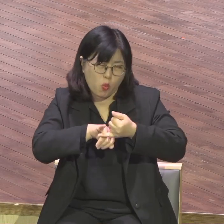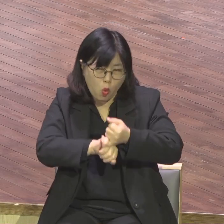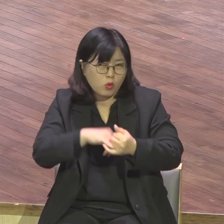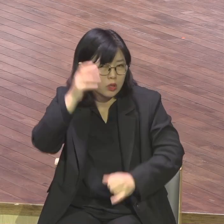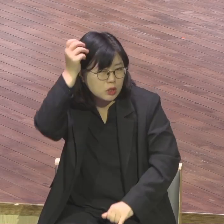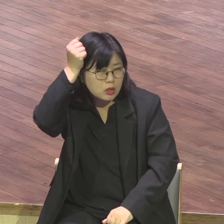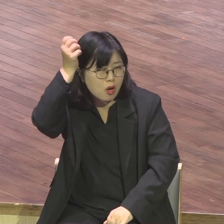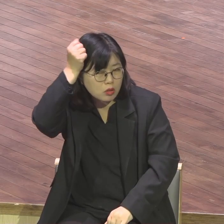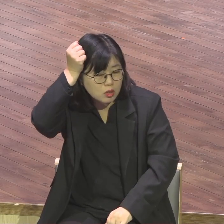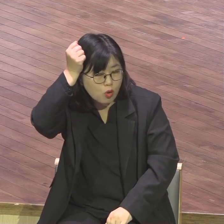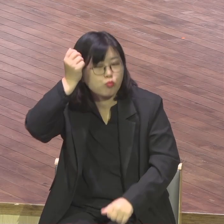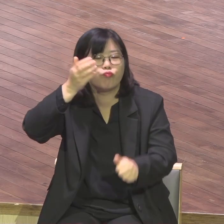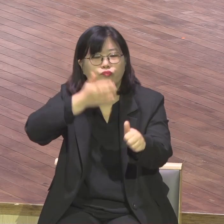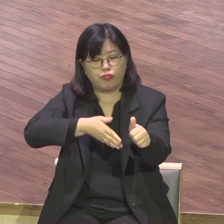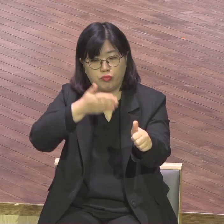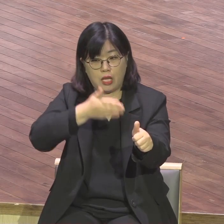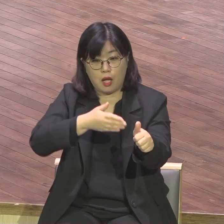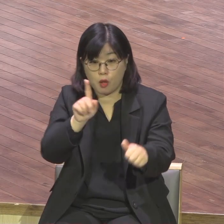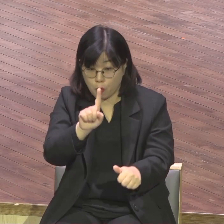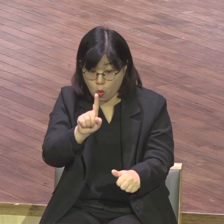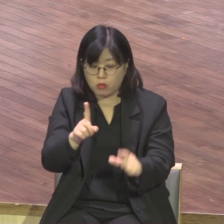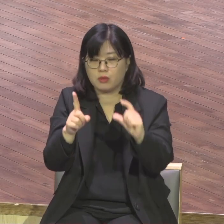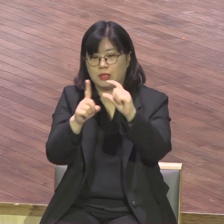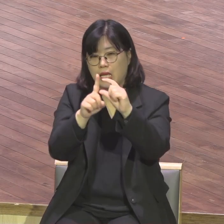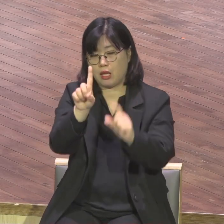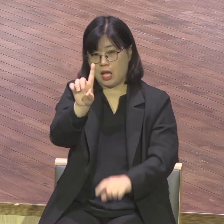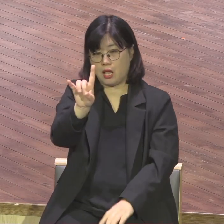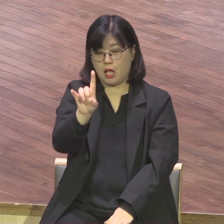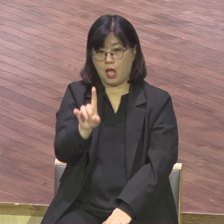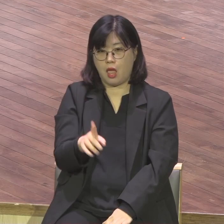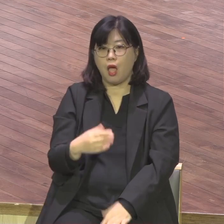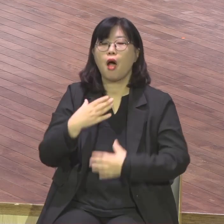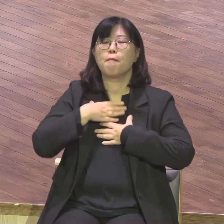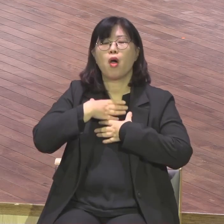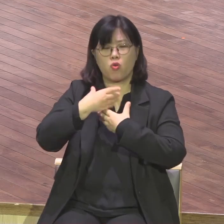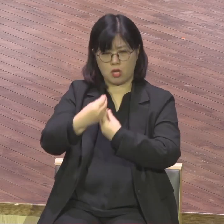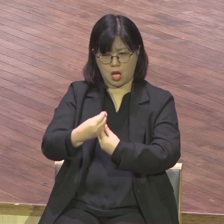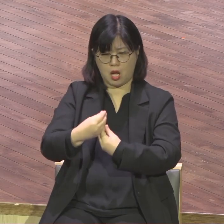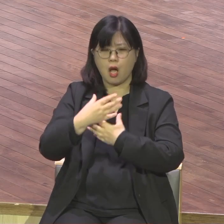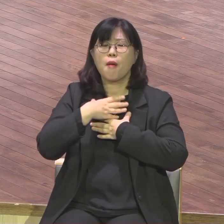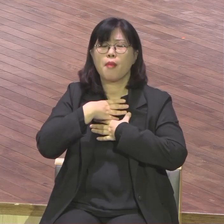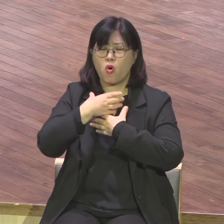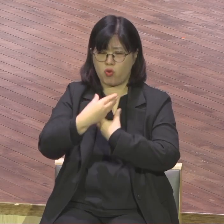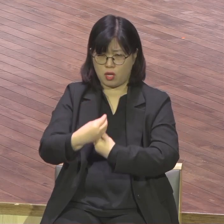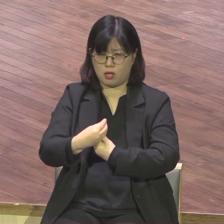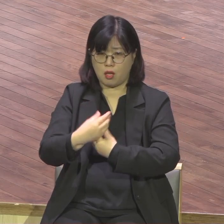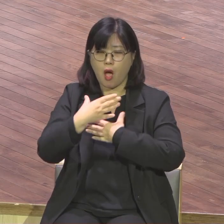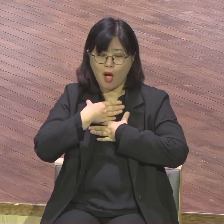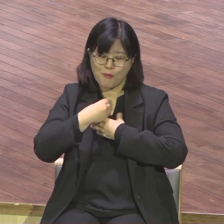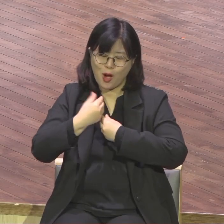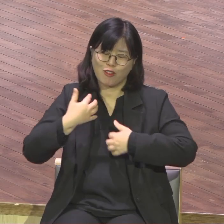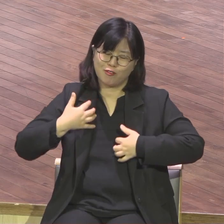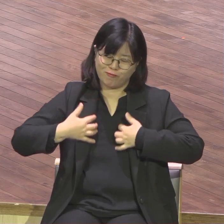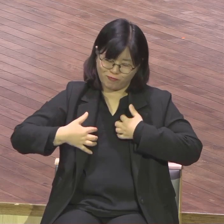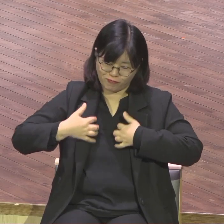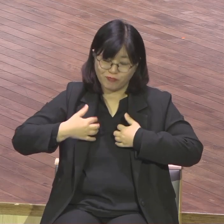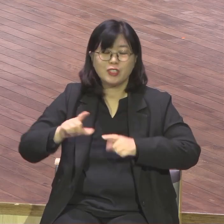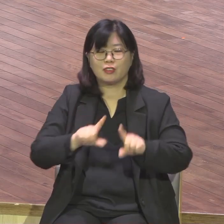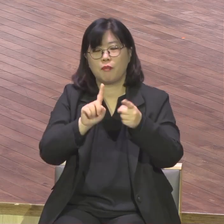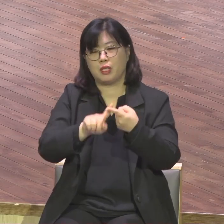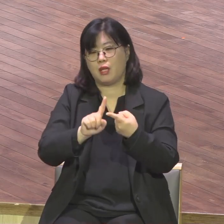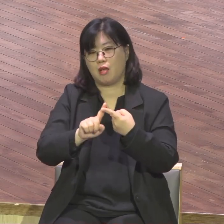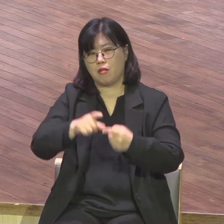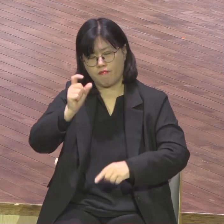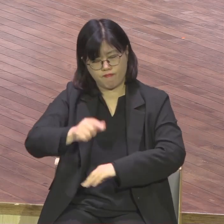평강을 누리는 삶에 대해서 강조하고 있습니다. 평강을 누리는 삶. 사실 예수님을 영접한 이후에